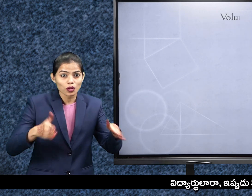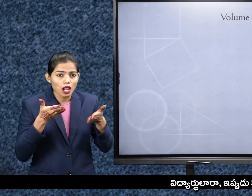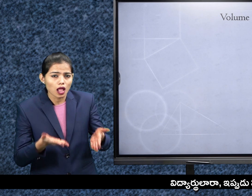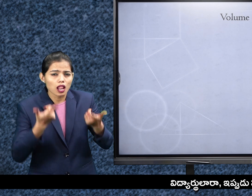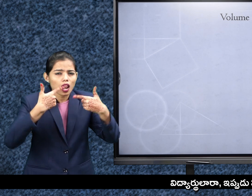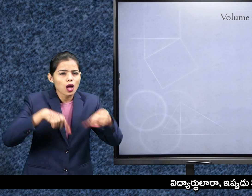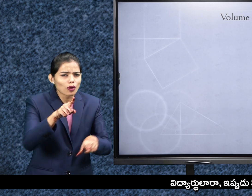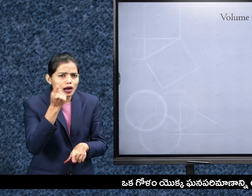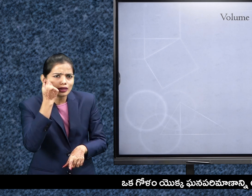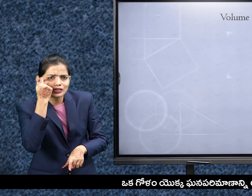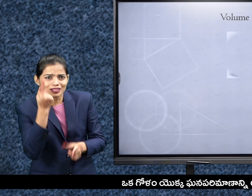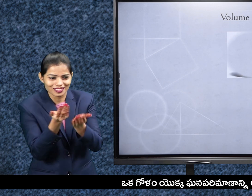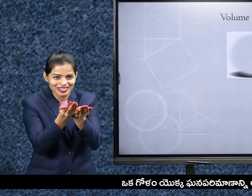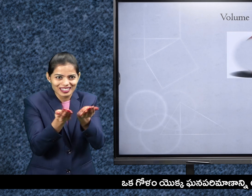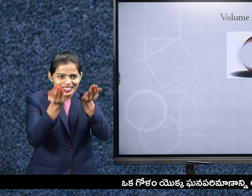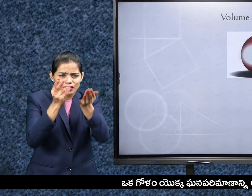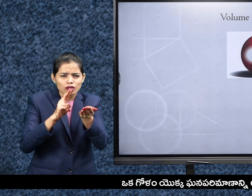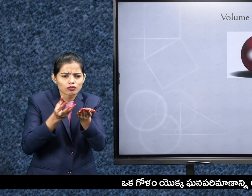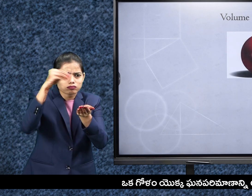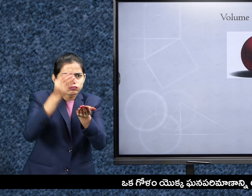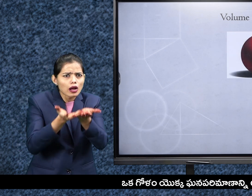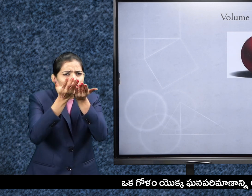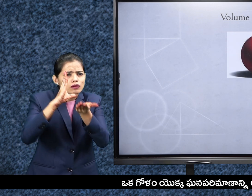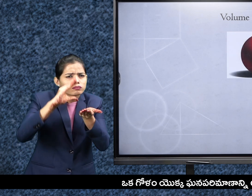స్టూడెంట్స్, ఇప్పుడు మనం ఒక గోళం యొక్క ఘనపరిమాణాన్ని అర్థం చేసుకుందాం.